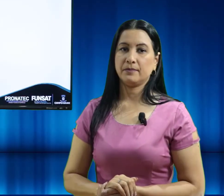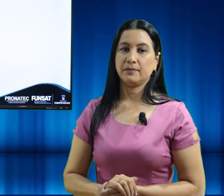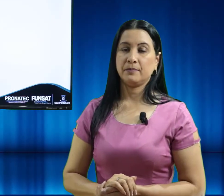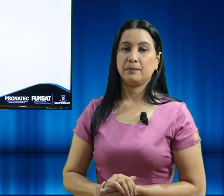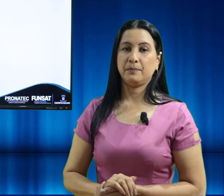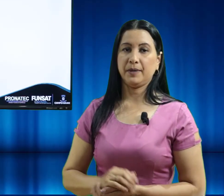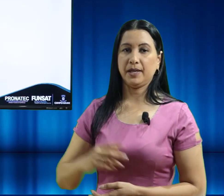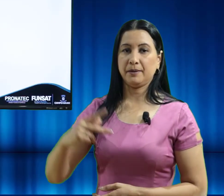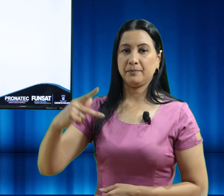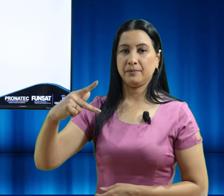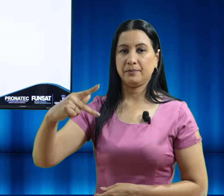P.